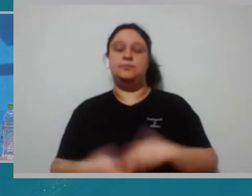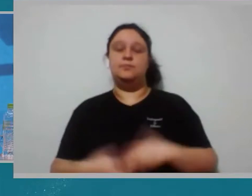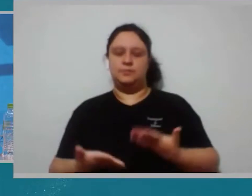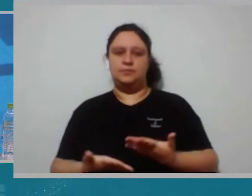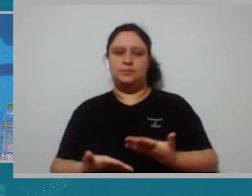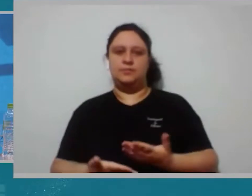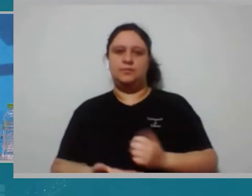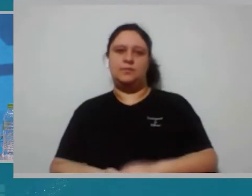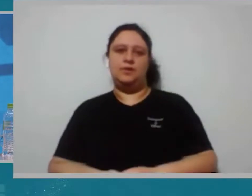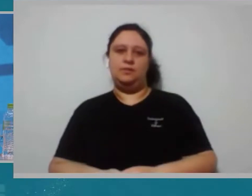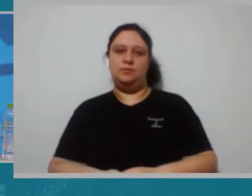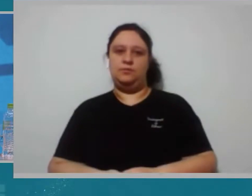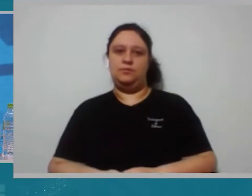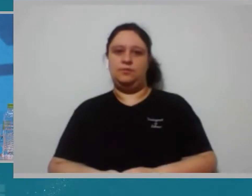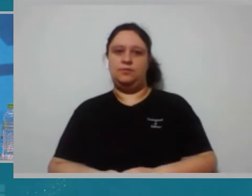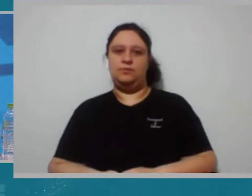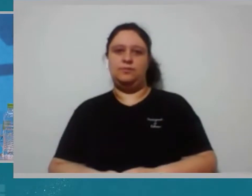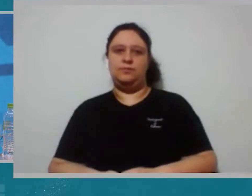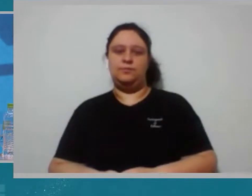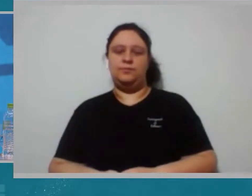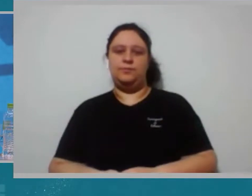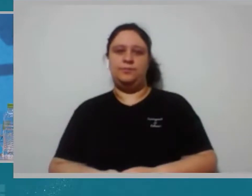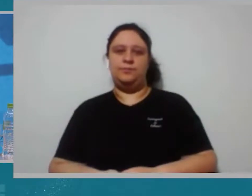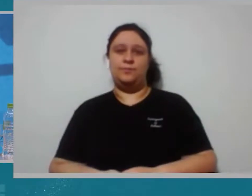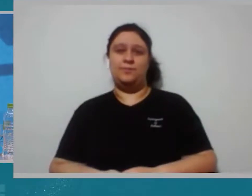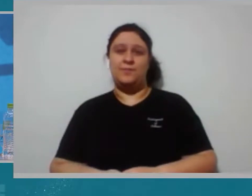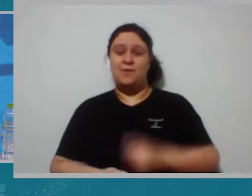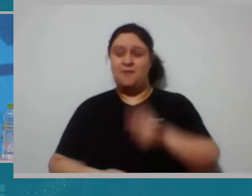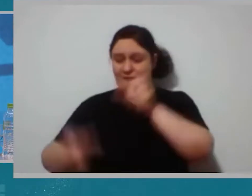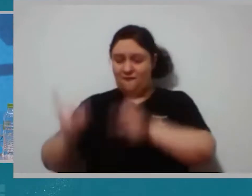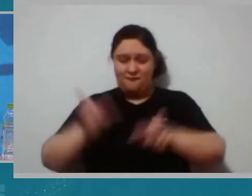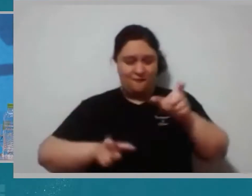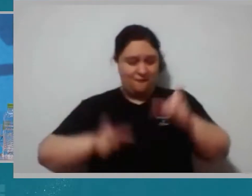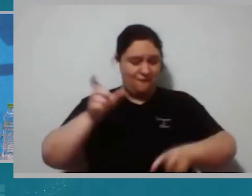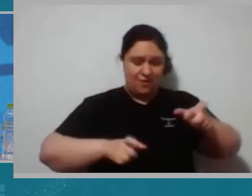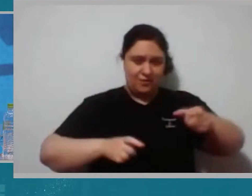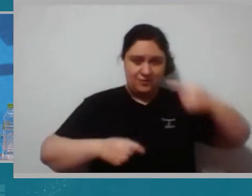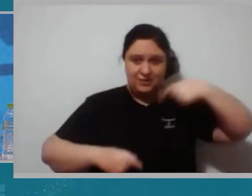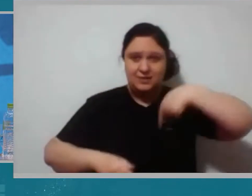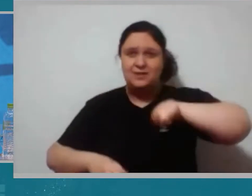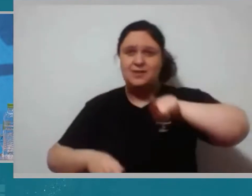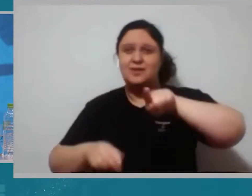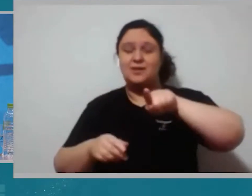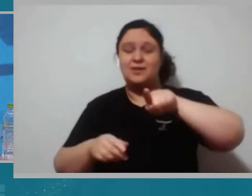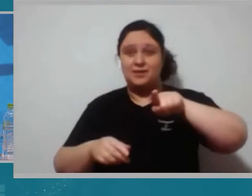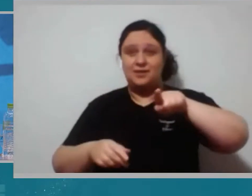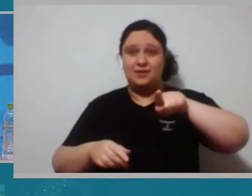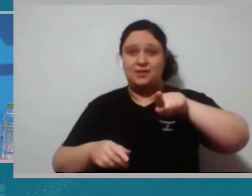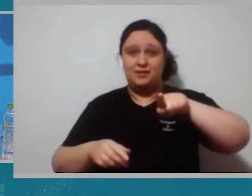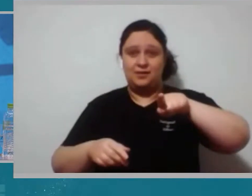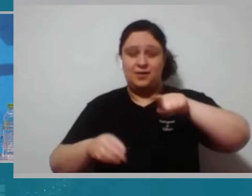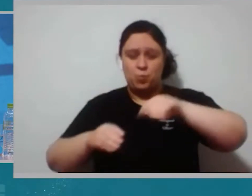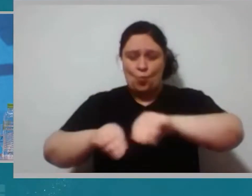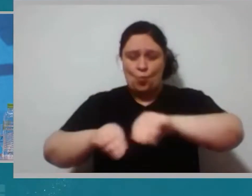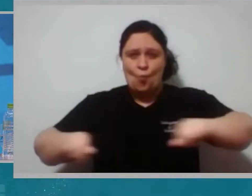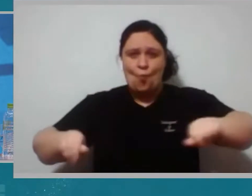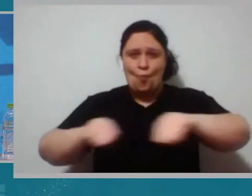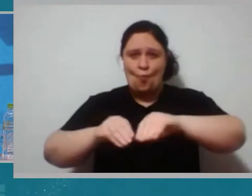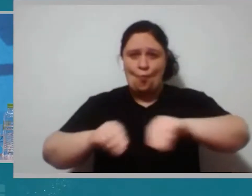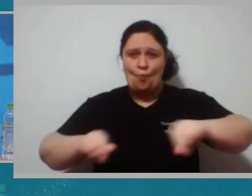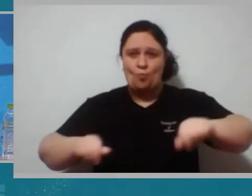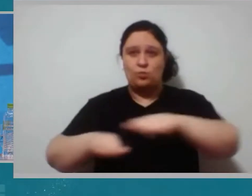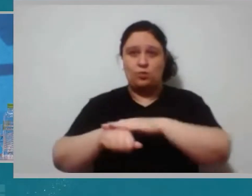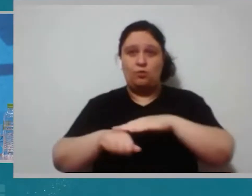ele Jerusalém, toda a Judéia e toda a circunvizinhança do Jordão, né?